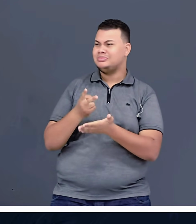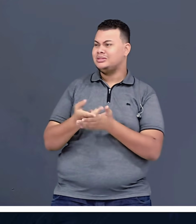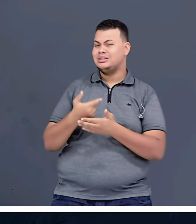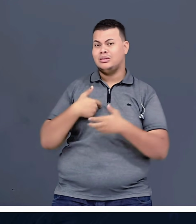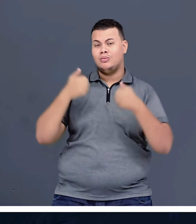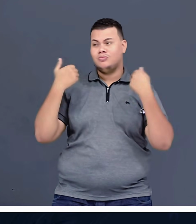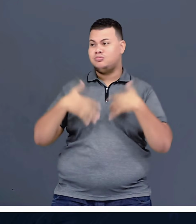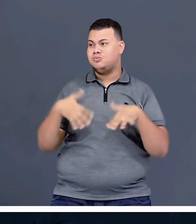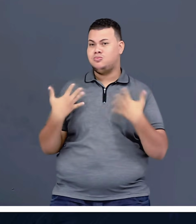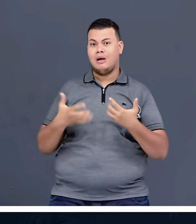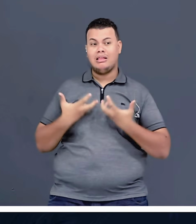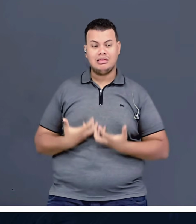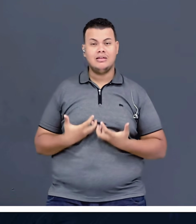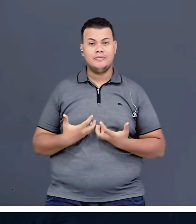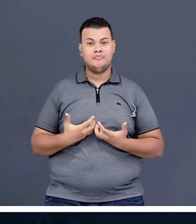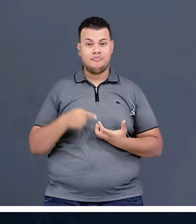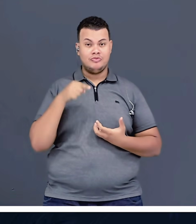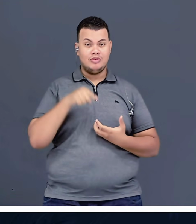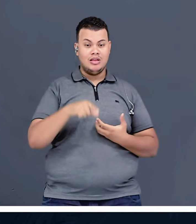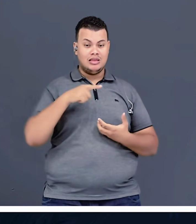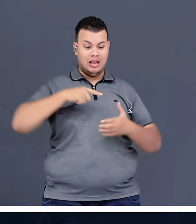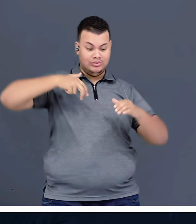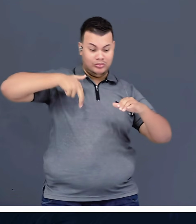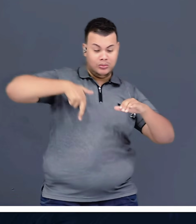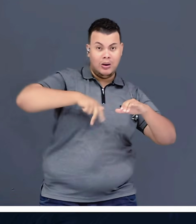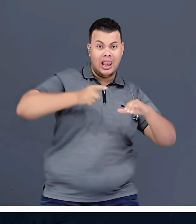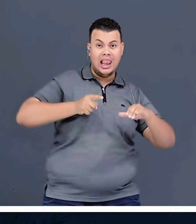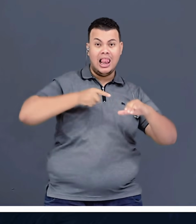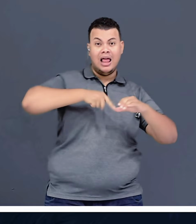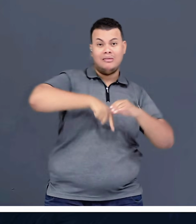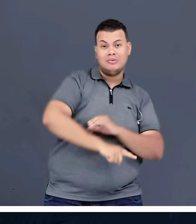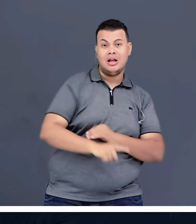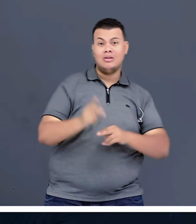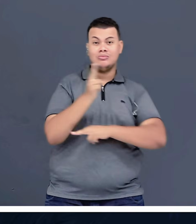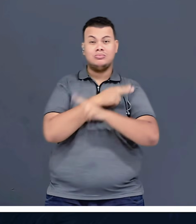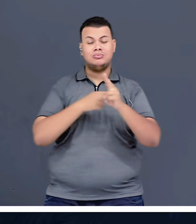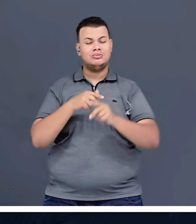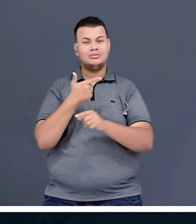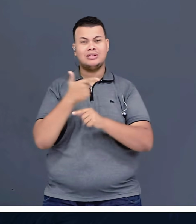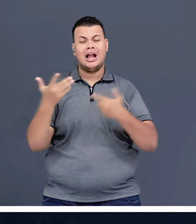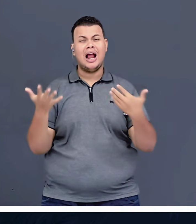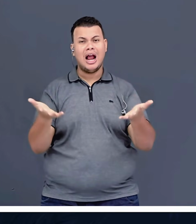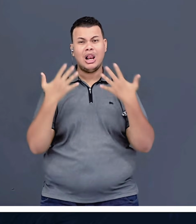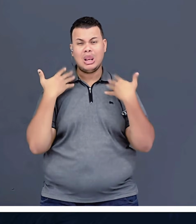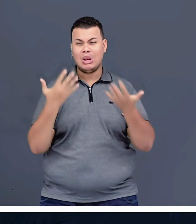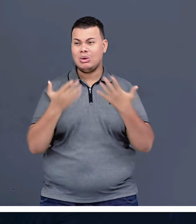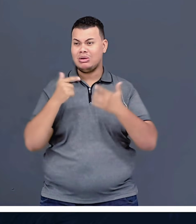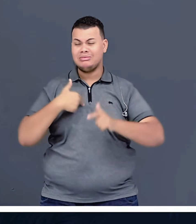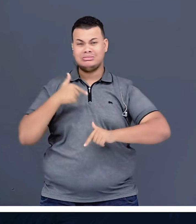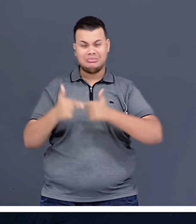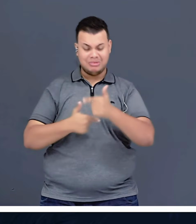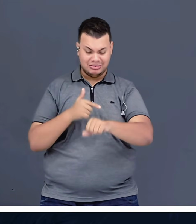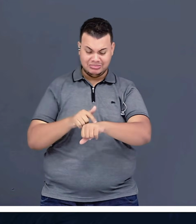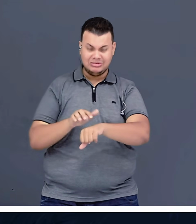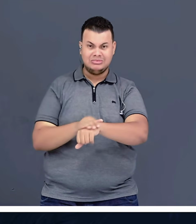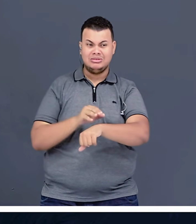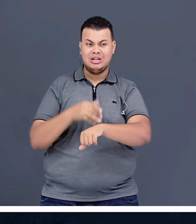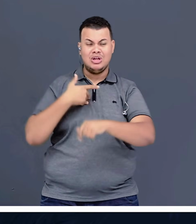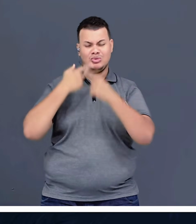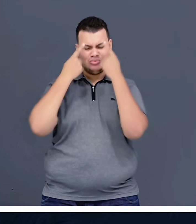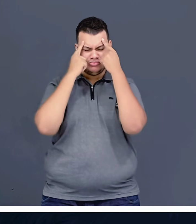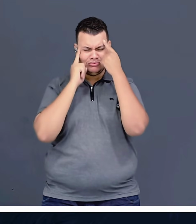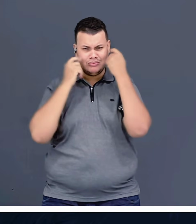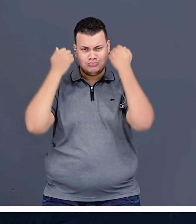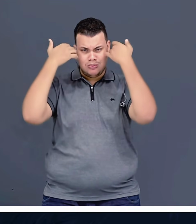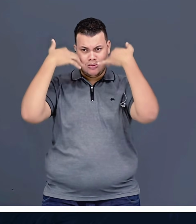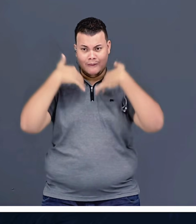imagina, um porão sem circulação de vento, um calor, todo sujo de graxa, suado,